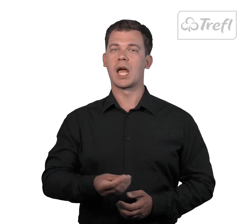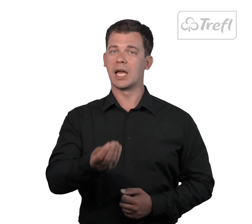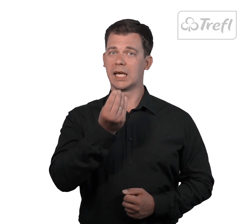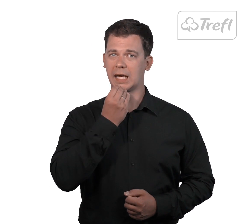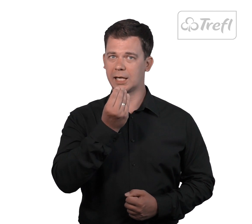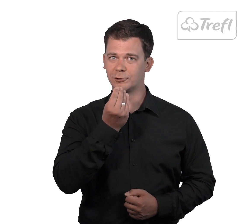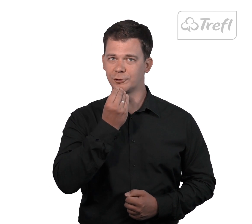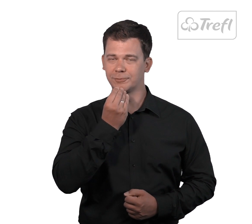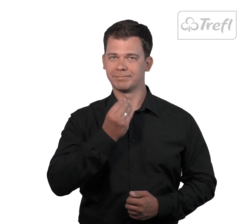Jeść.